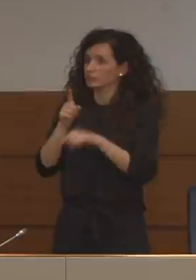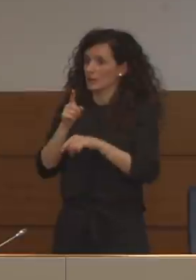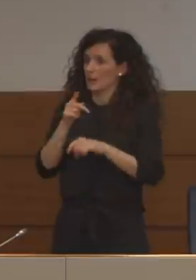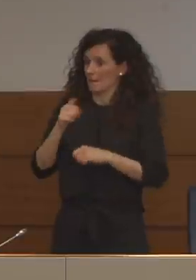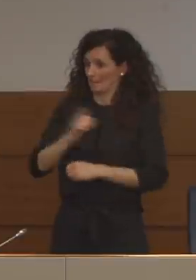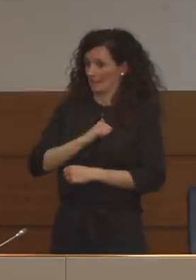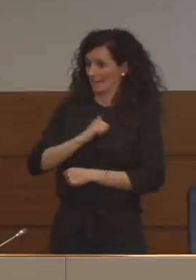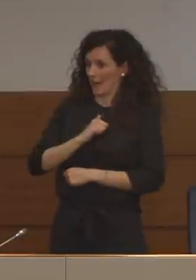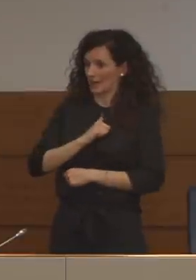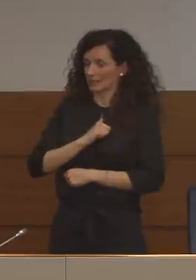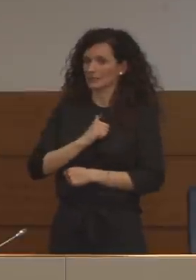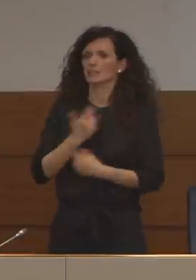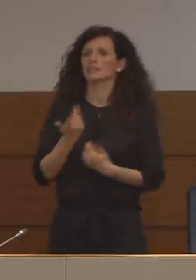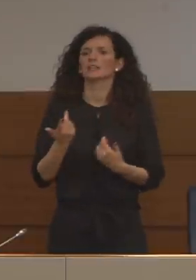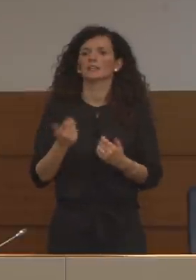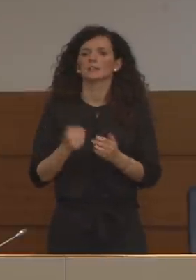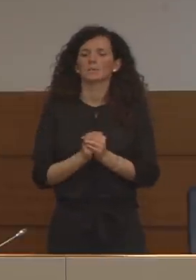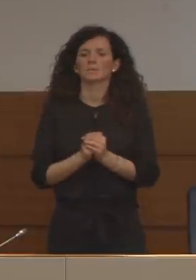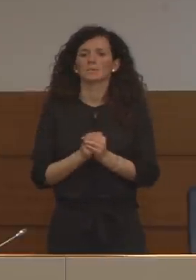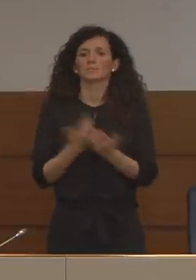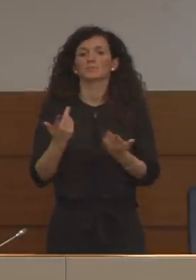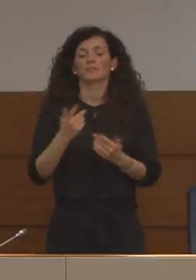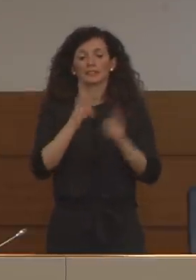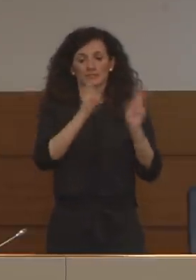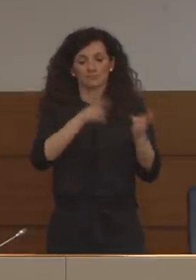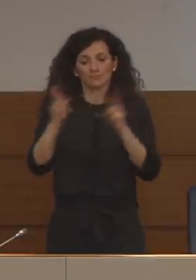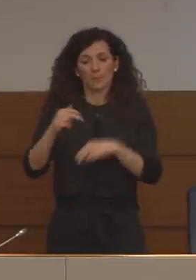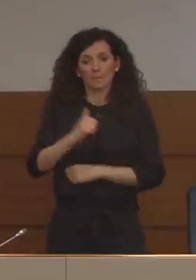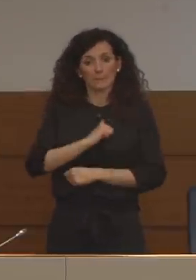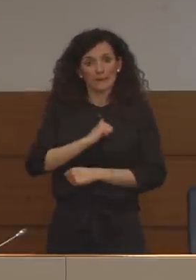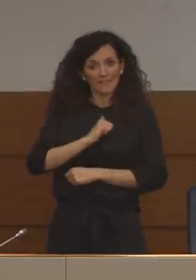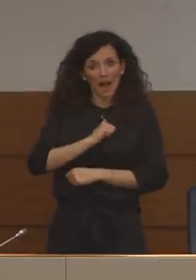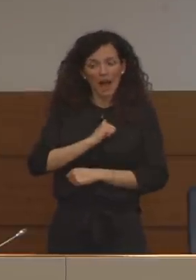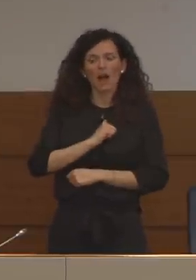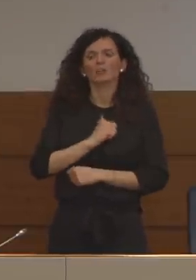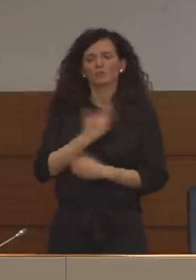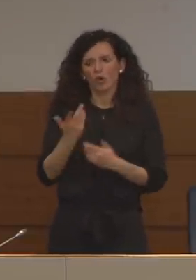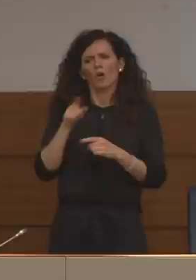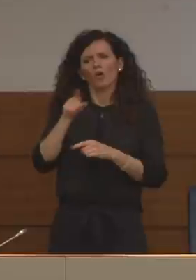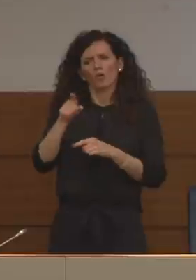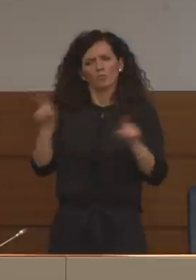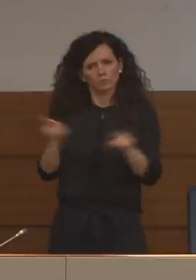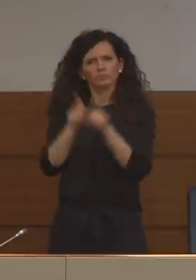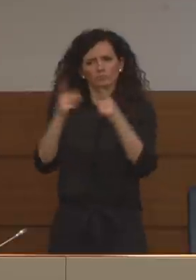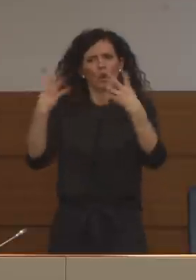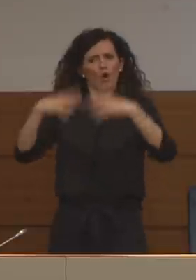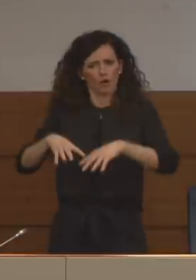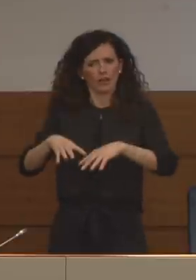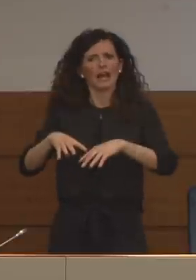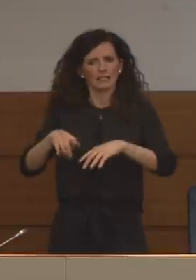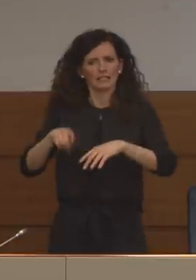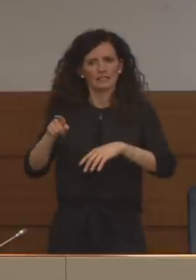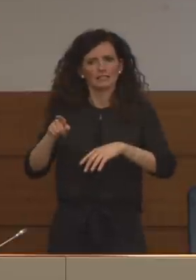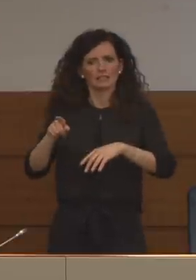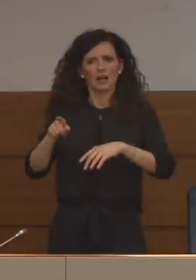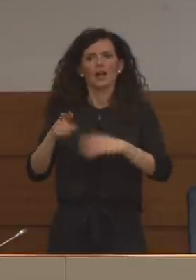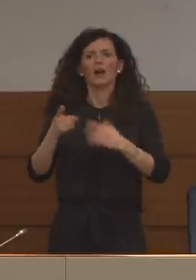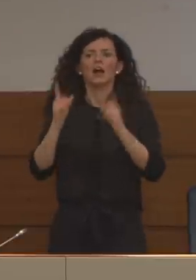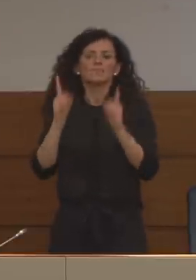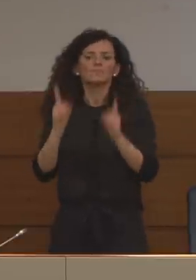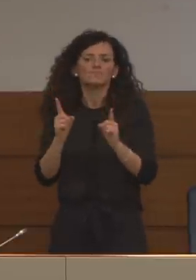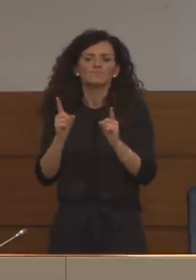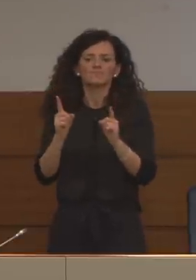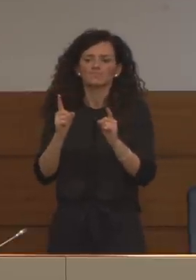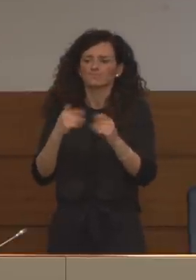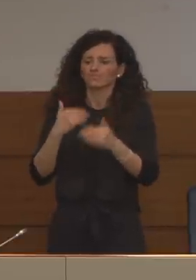sulle strutture private ovviamente si stanno utilizzando anche le strutture private e le regioni ognuna si regola secondo quelle che